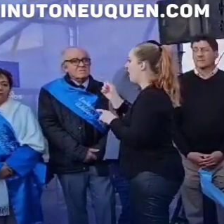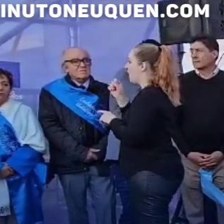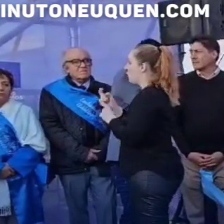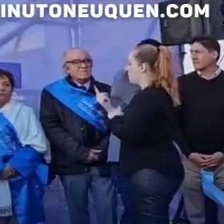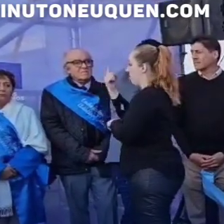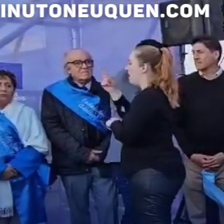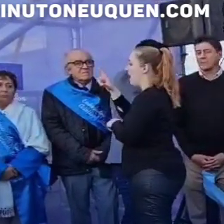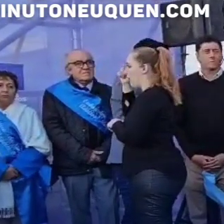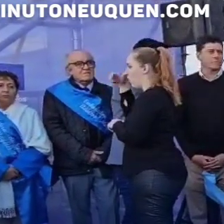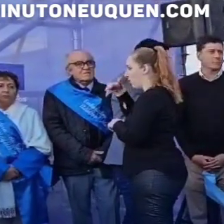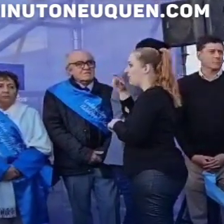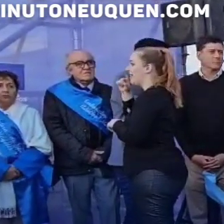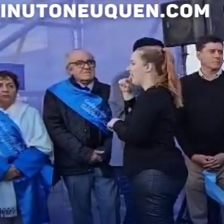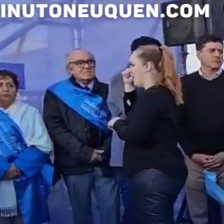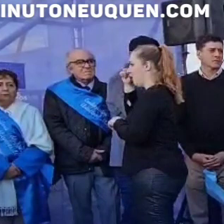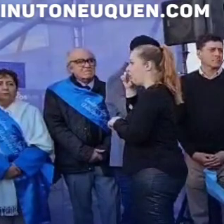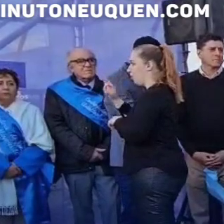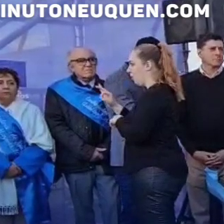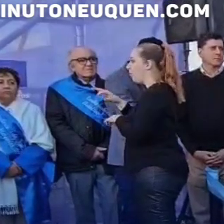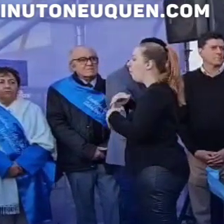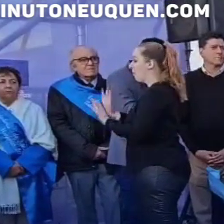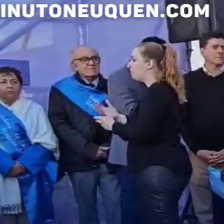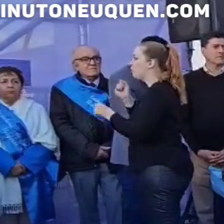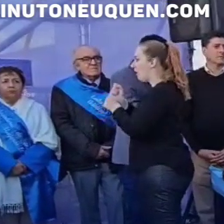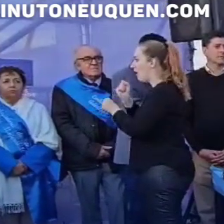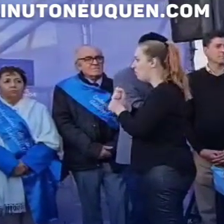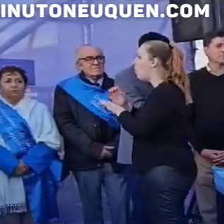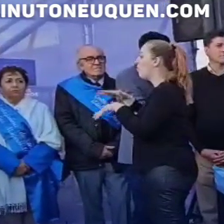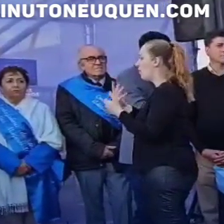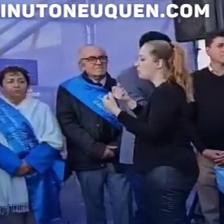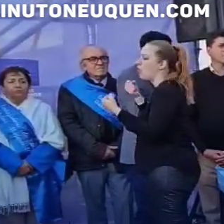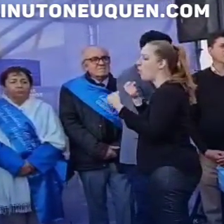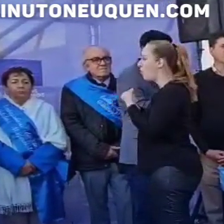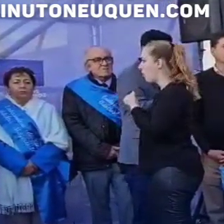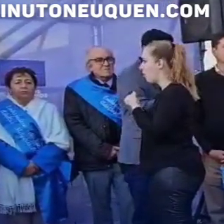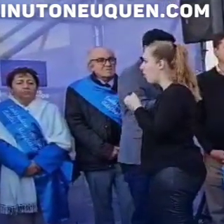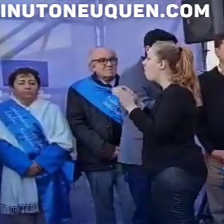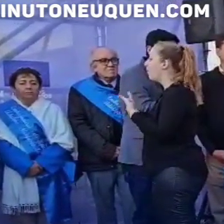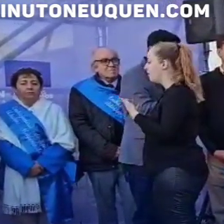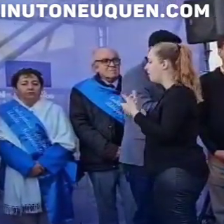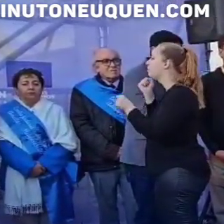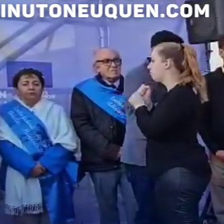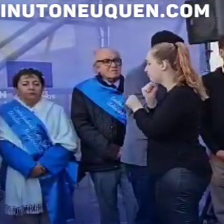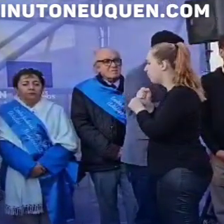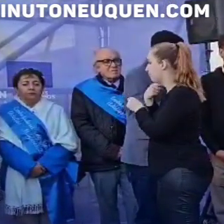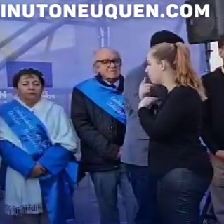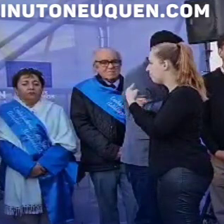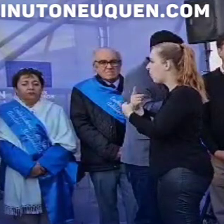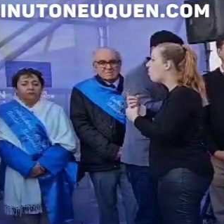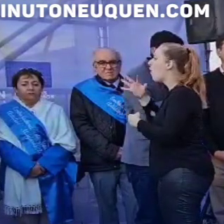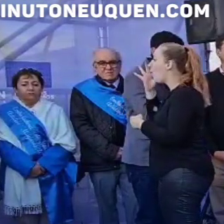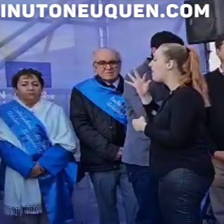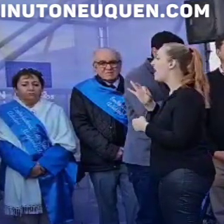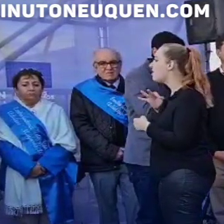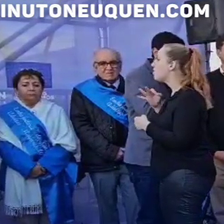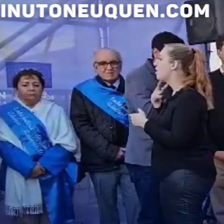Gieco. Por eso trabajamos, por eso consensuamos, por eso laburamos, porque en 40 años